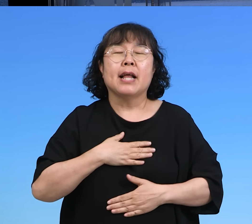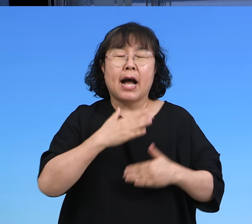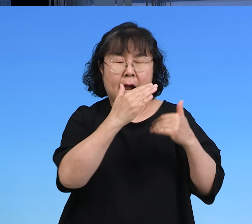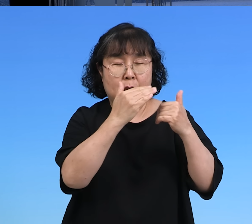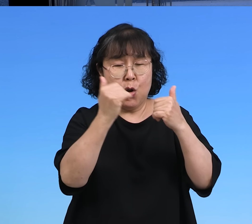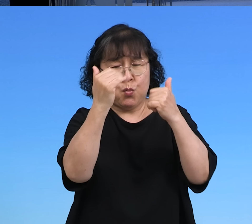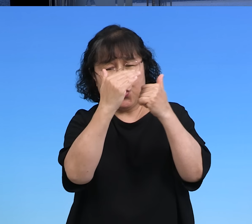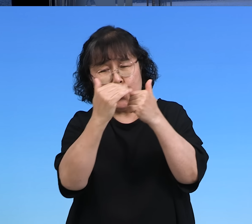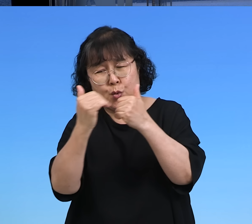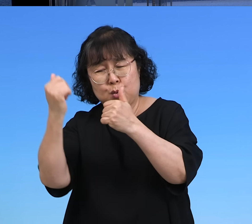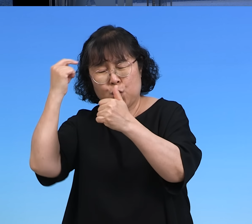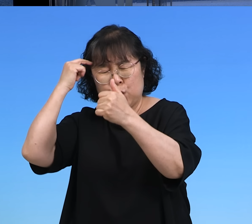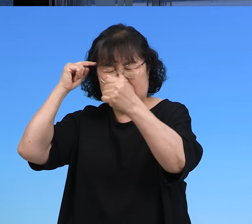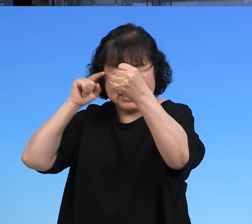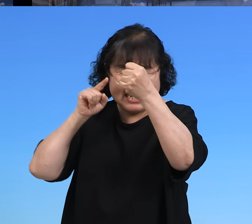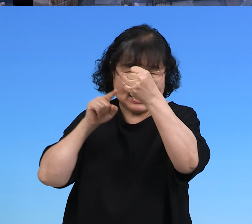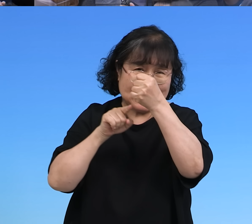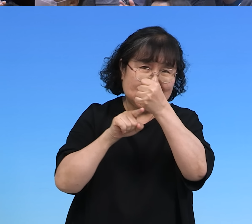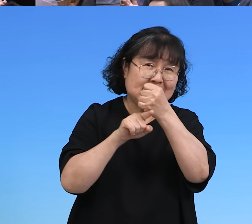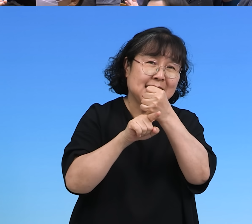아멘. 날 부르신 뜻